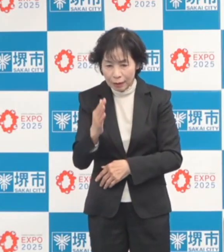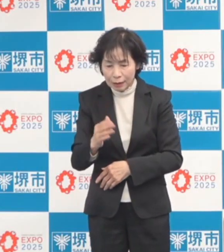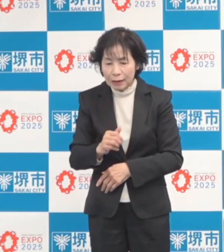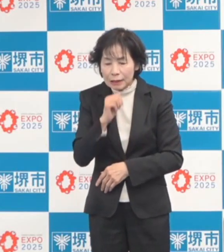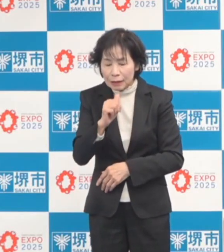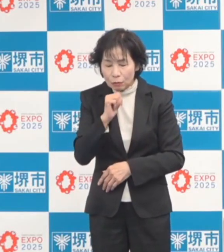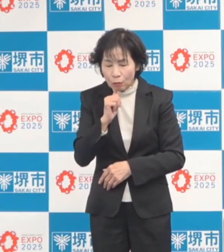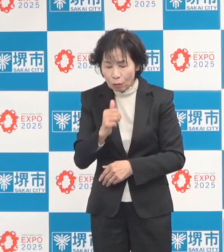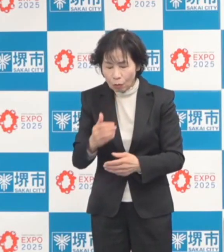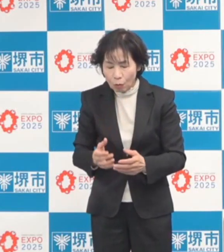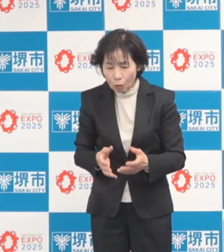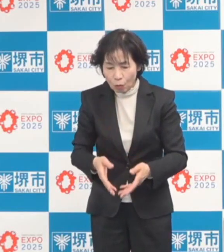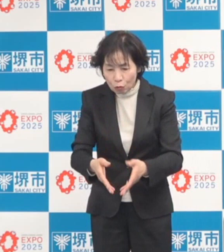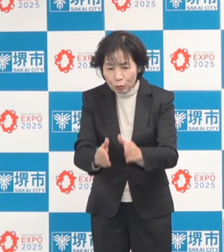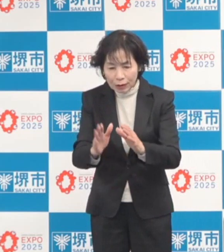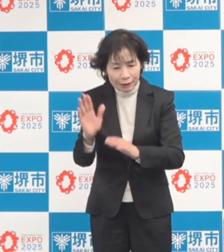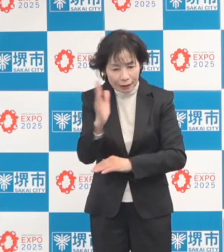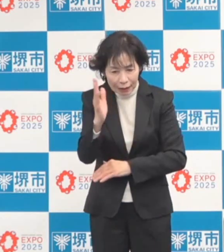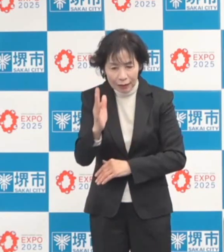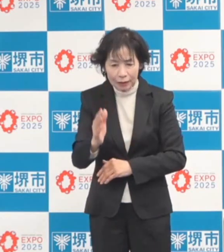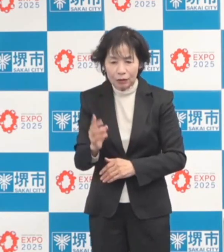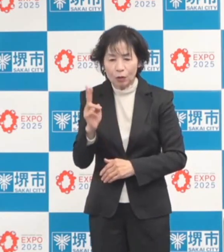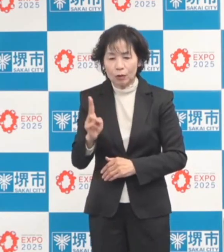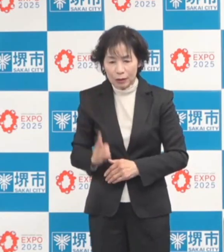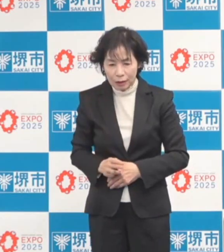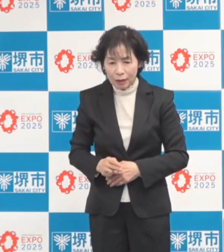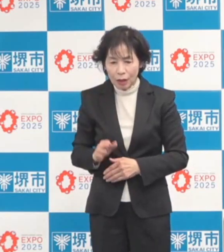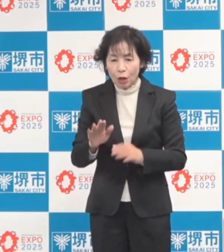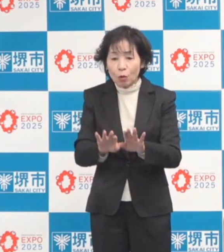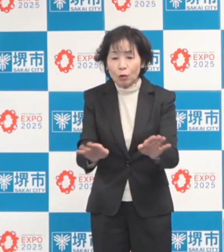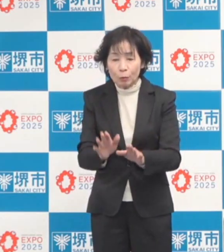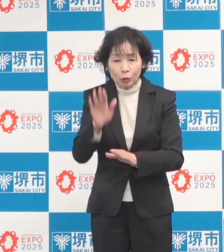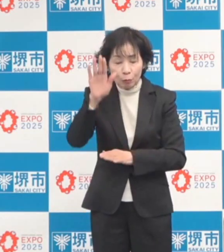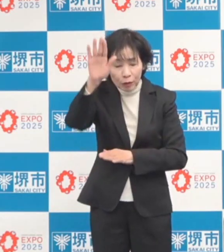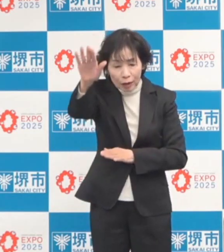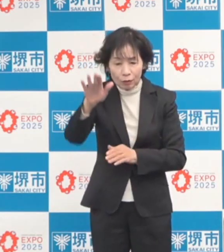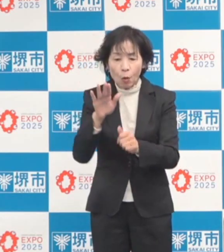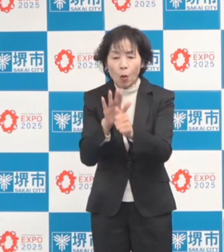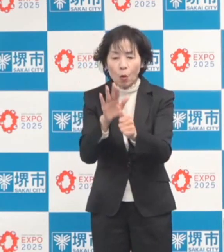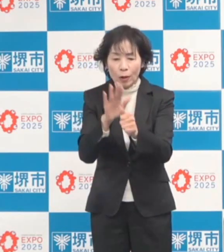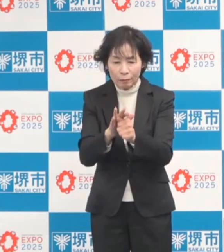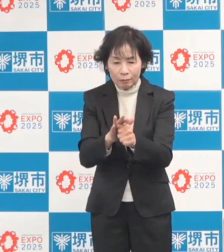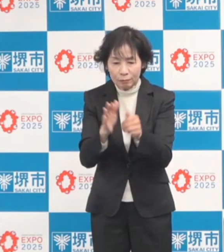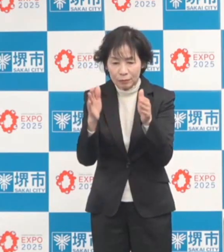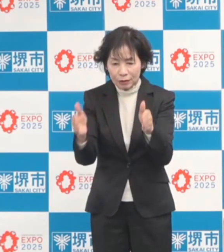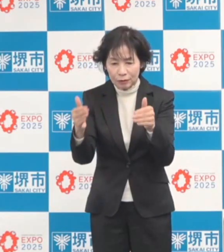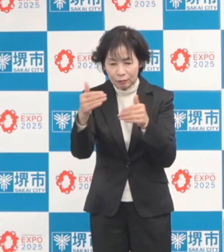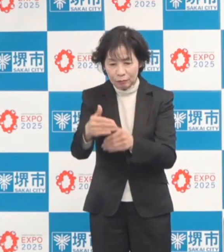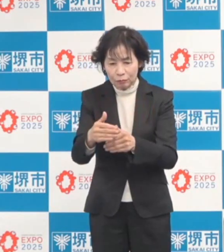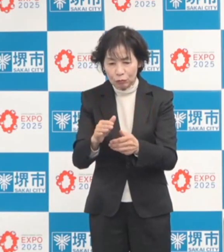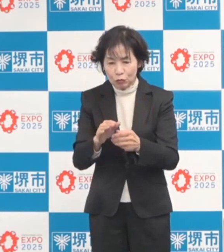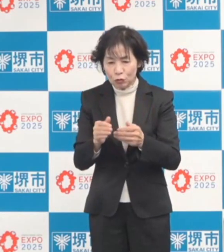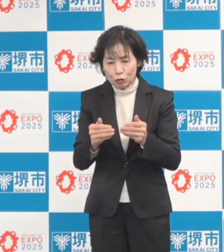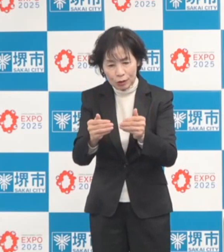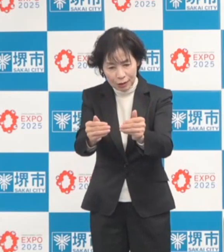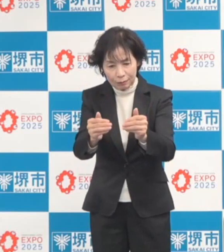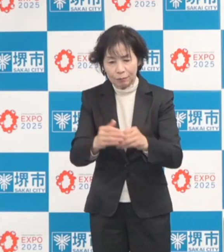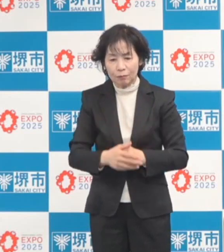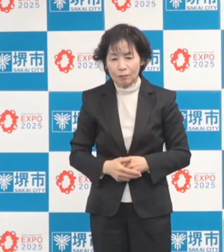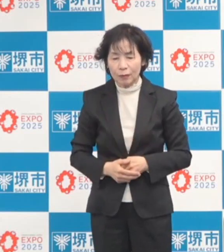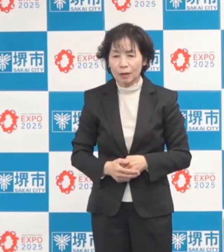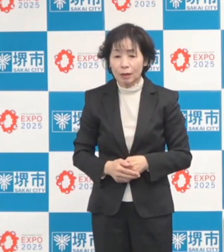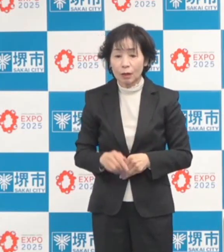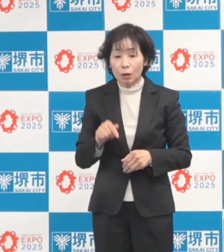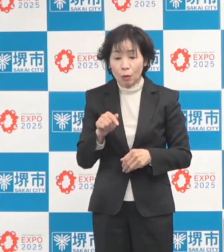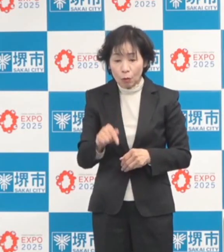会を実現するために、子どもの未来応援室を新設をいたします。そして本市にお